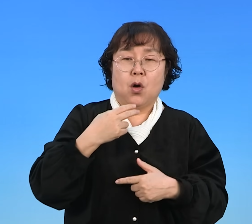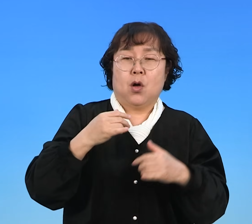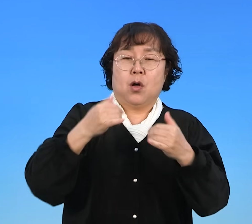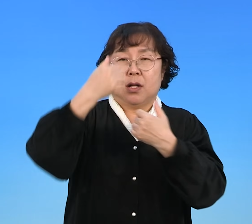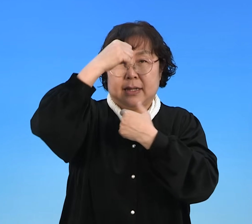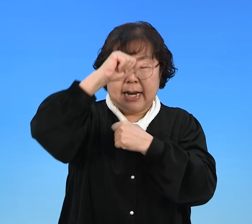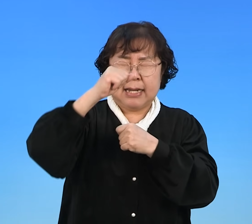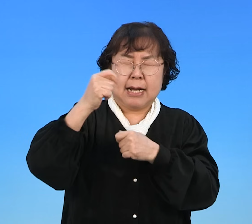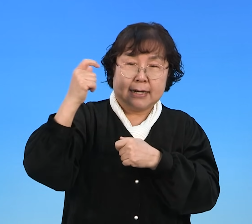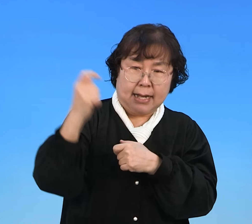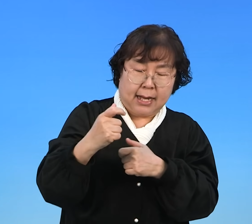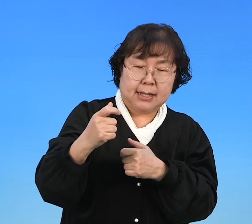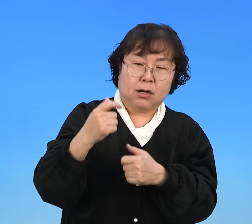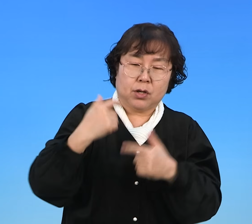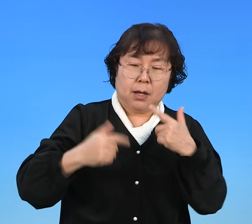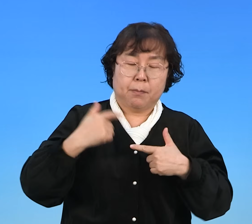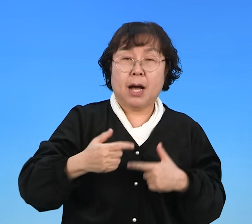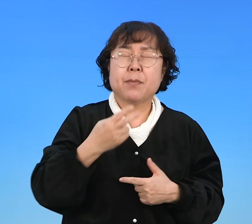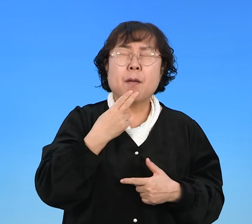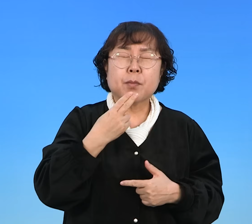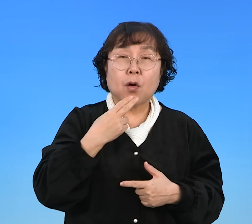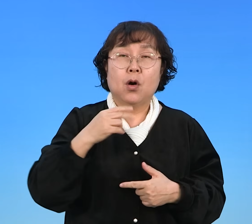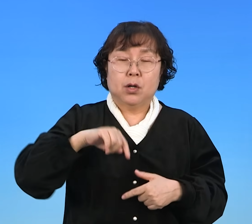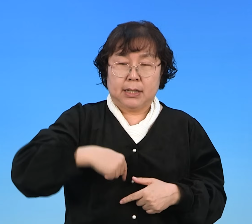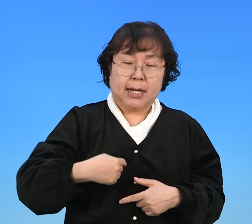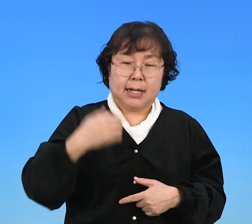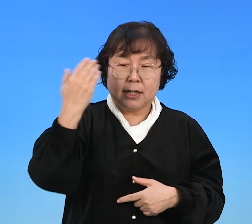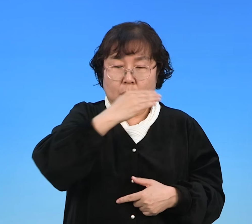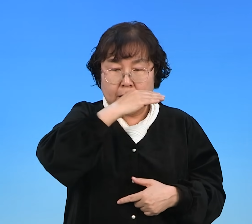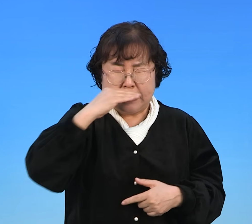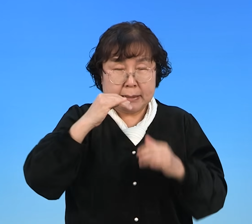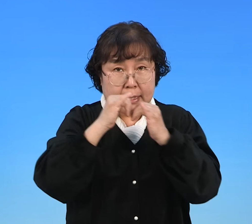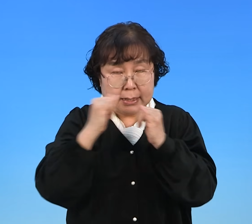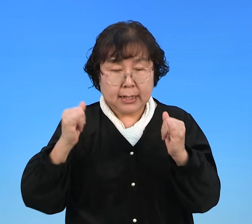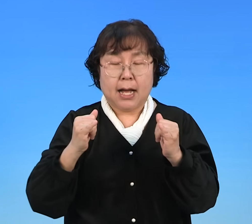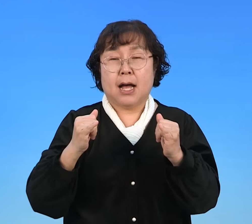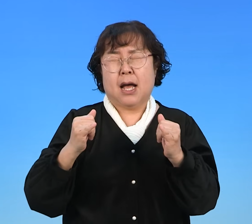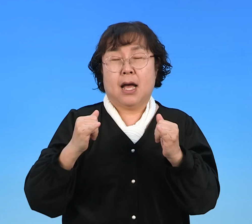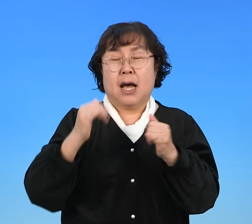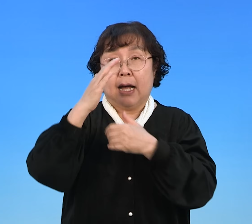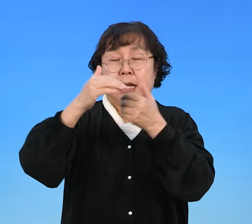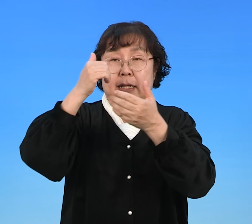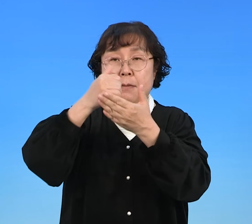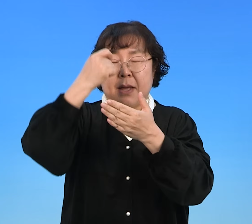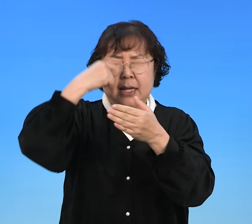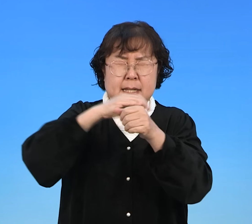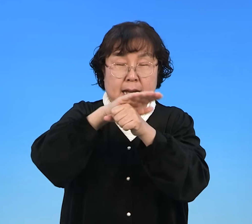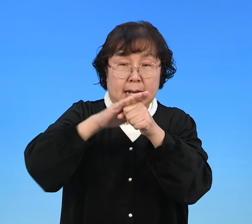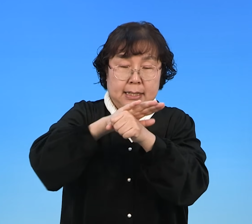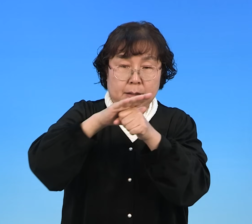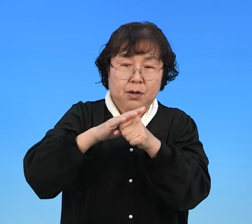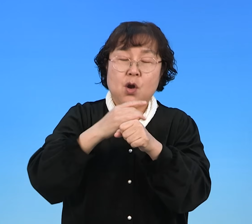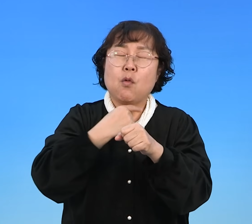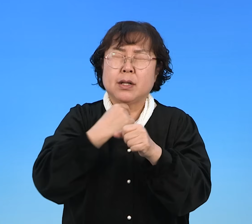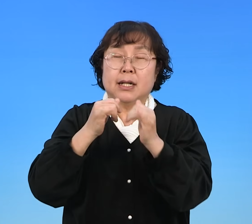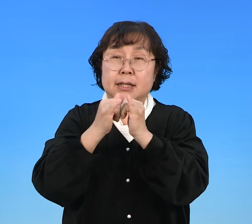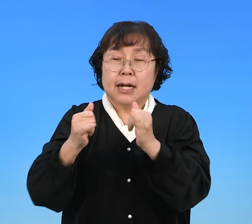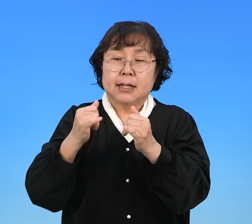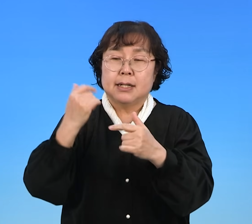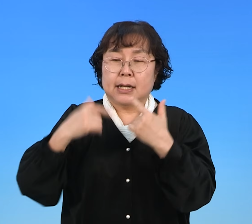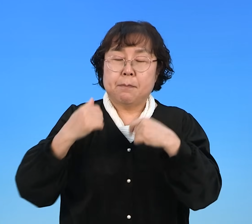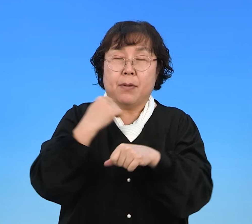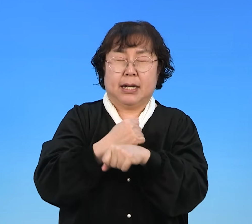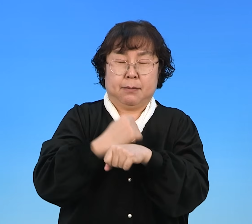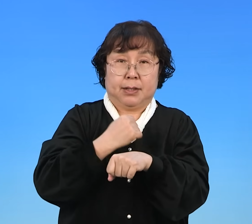하여 기뻐하지 아니하시고 여호와는 자기를 경외하는 자들과 그의 인자하심을 바라는 자들을 기뻐하시는도다.